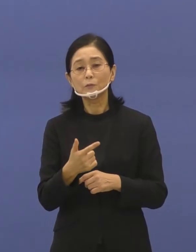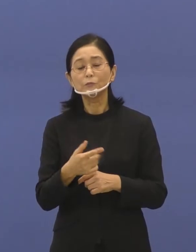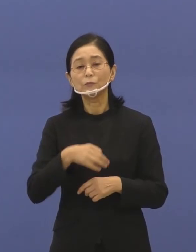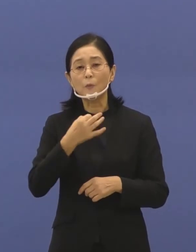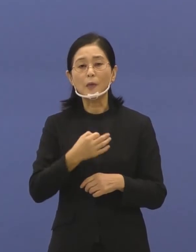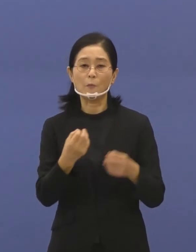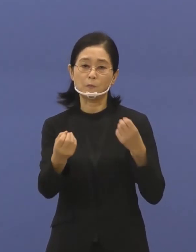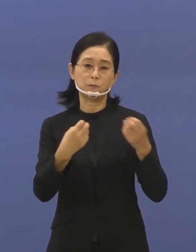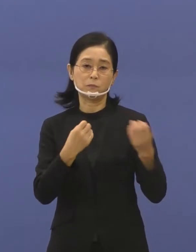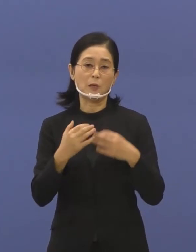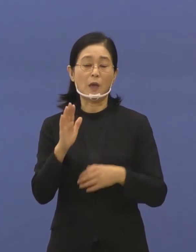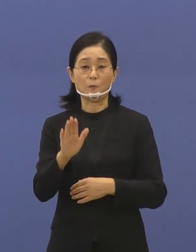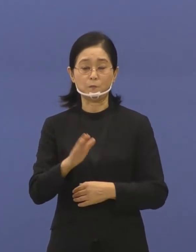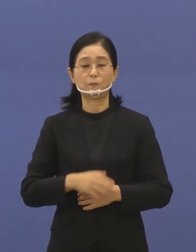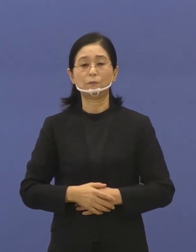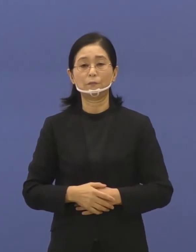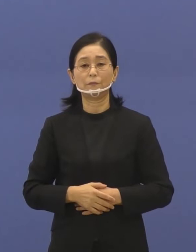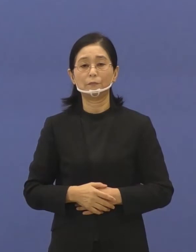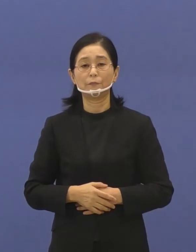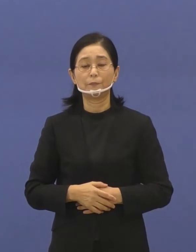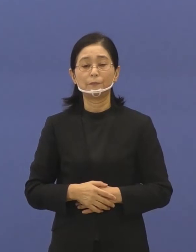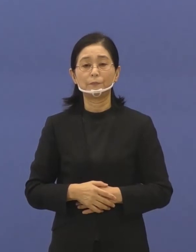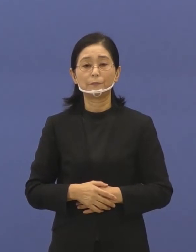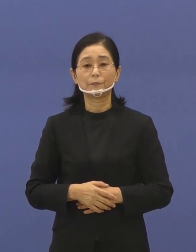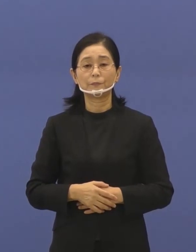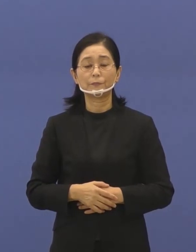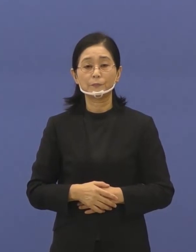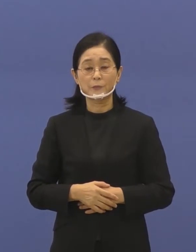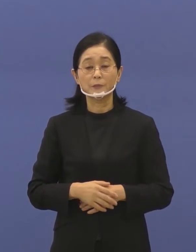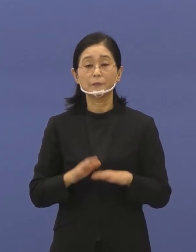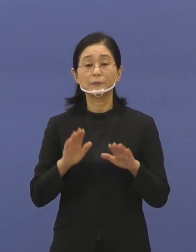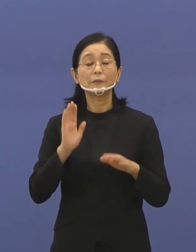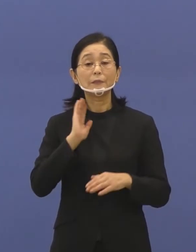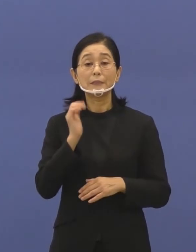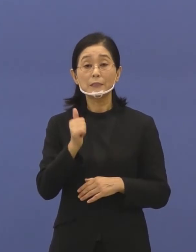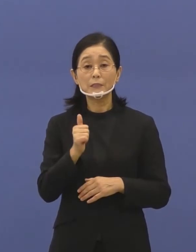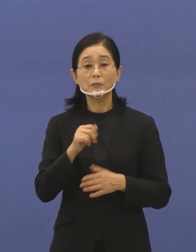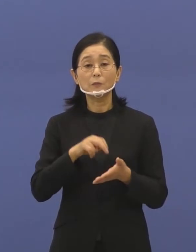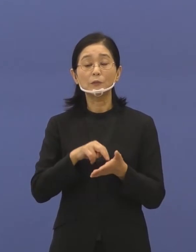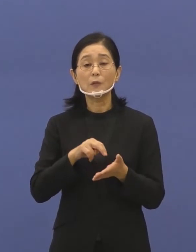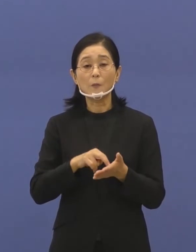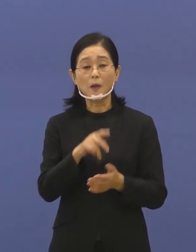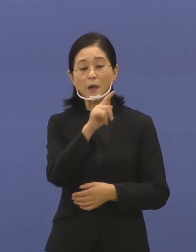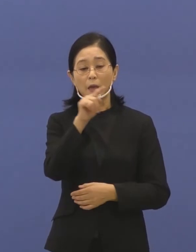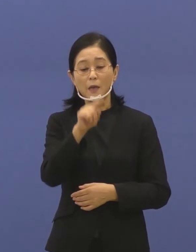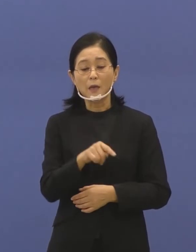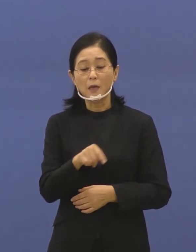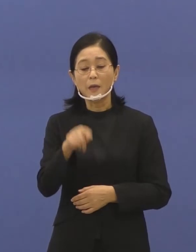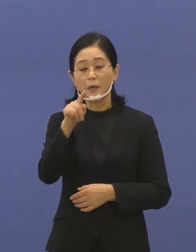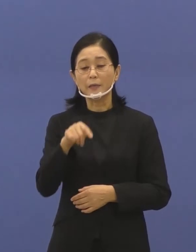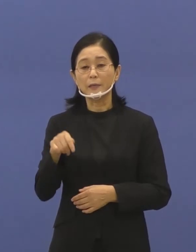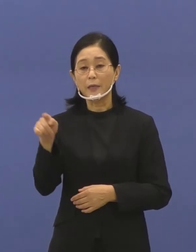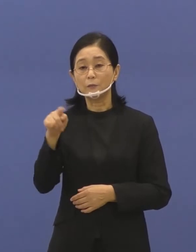。まあ、そういった中で知事は現状 その ILC の誘致に関しての、ま